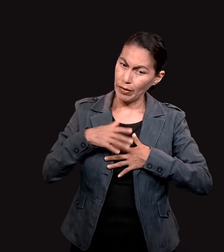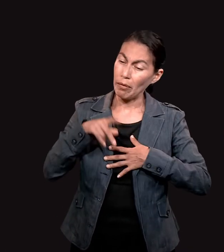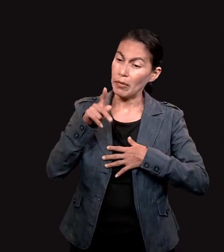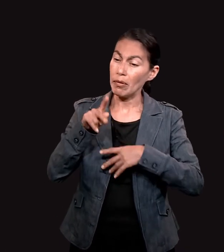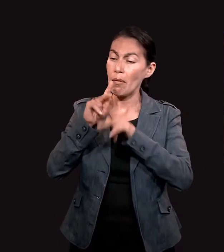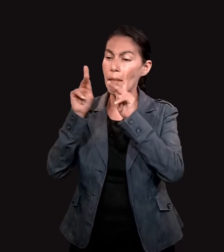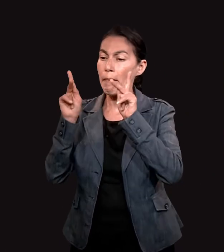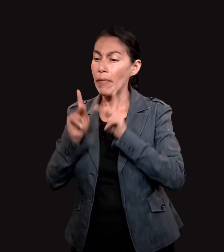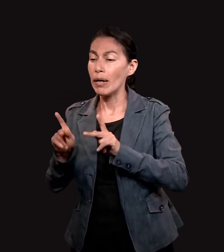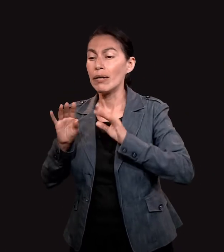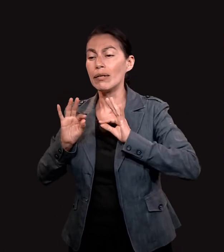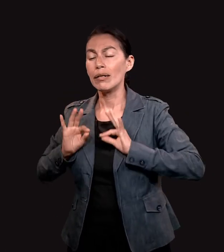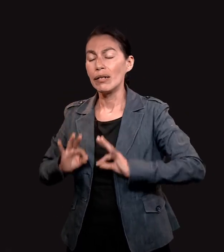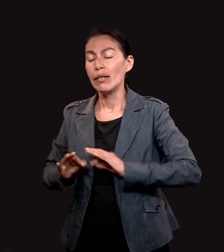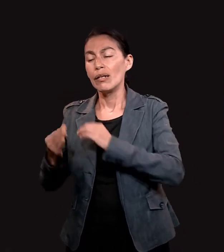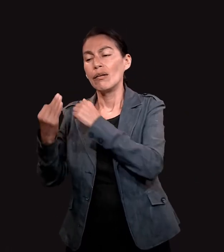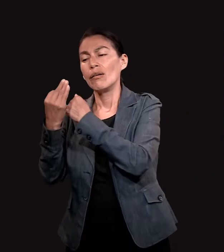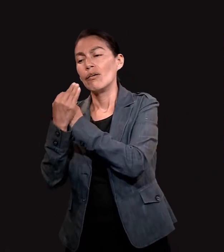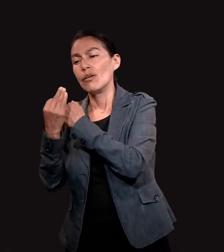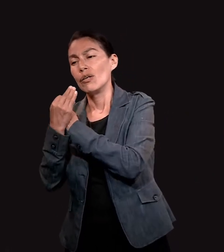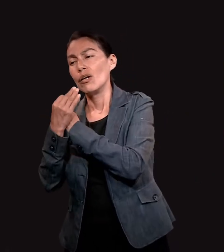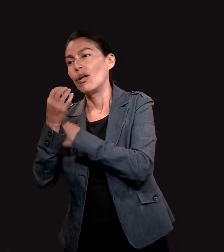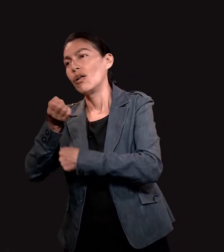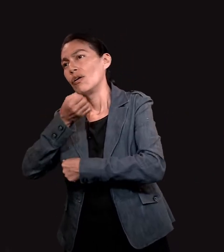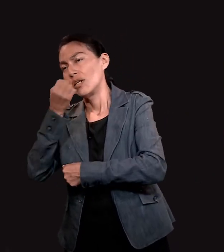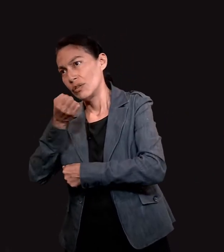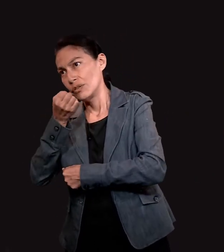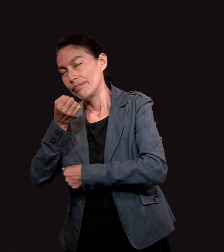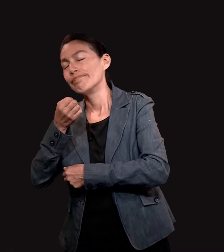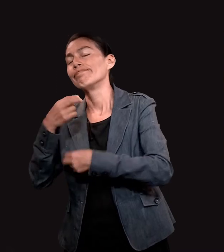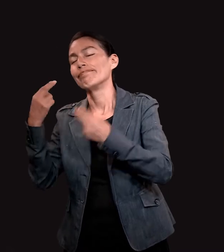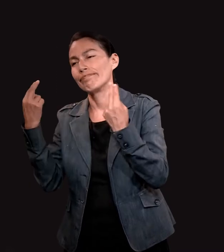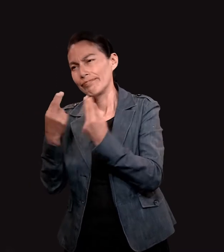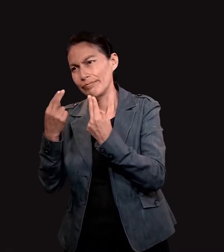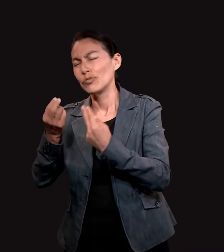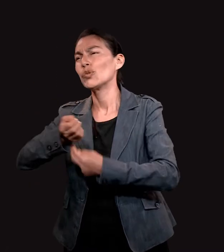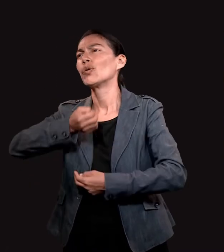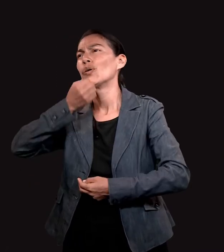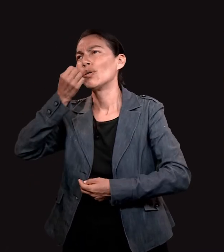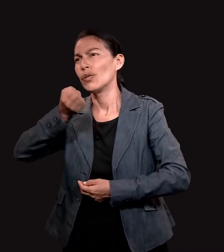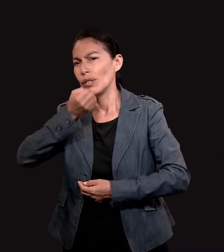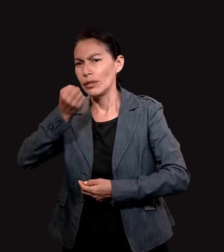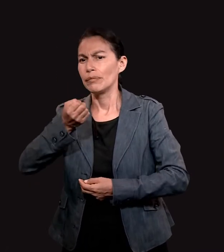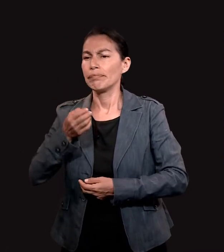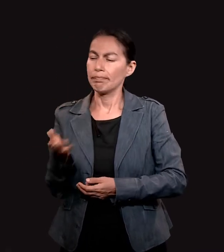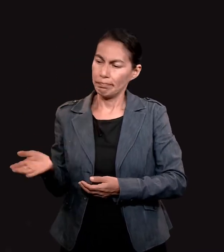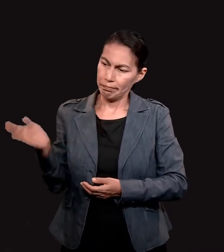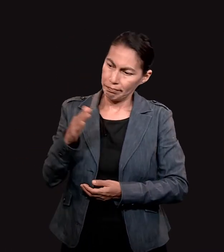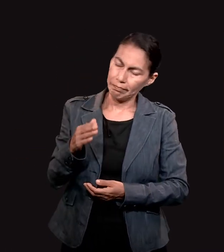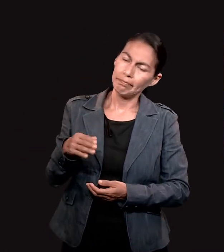estoy cansado, pero recuerda que donde nosotros encontramos paz, tranquilidad y refugio es ahí. Así que